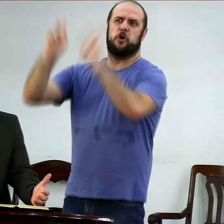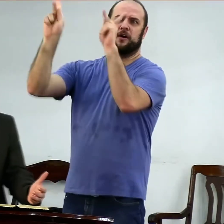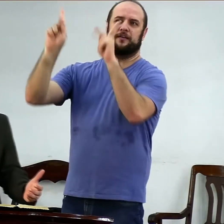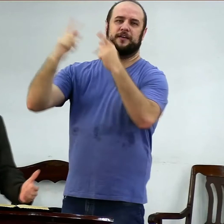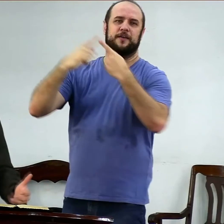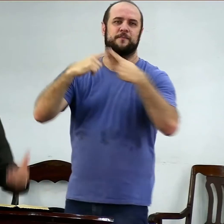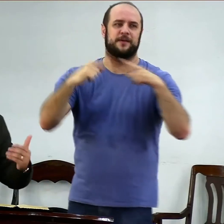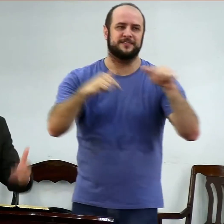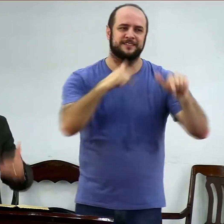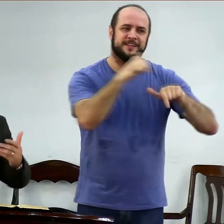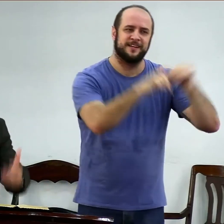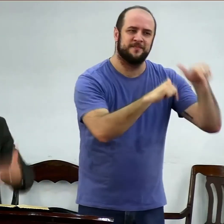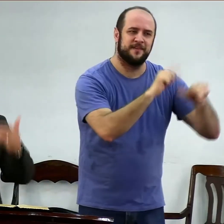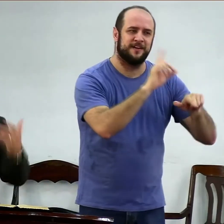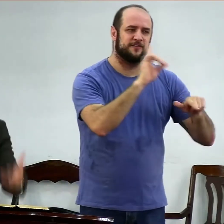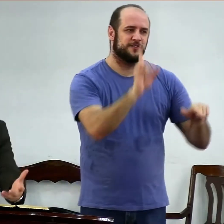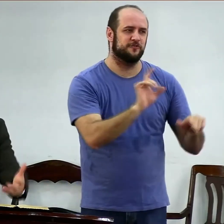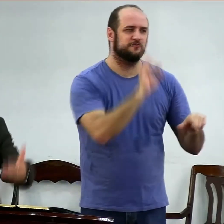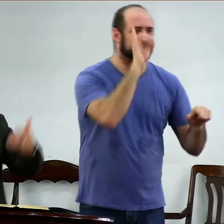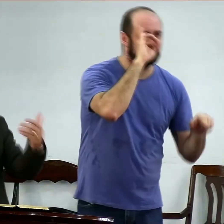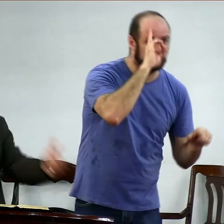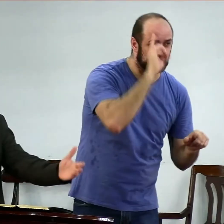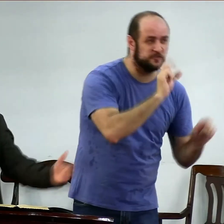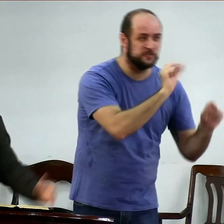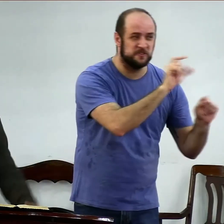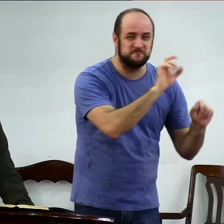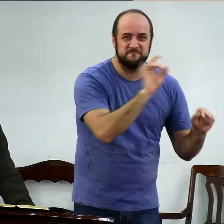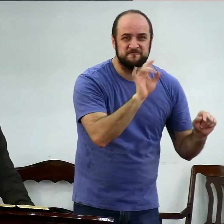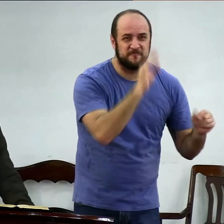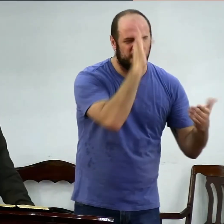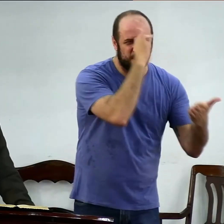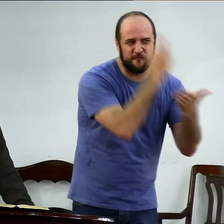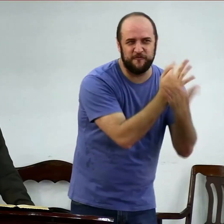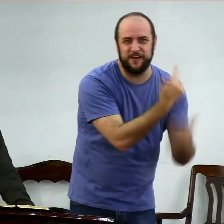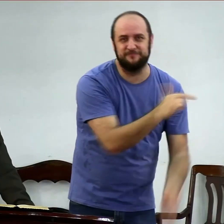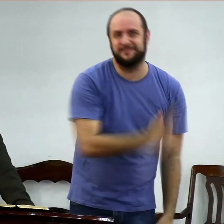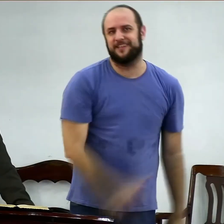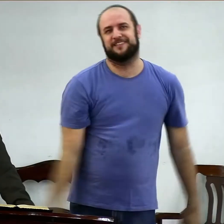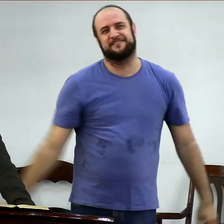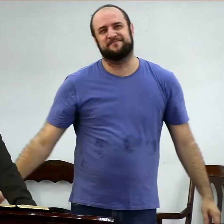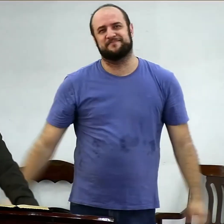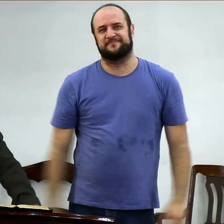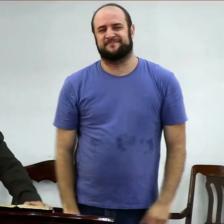providência para o que é a vez de comer, beber ou vestir, não.